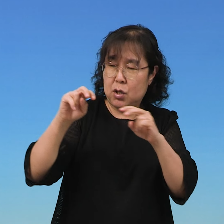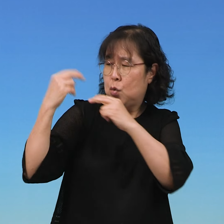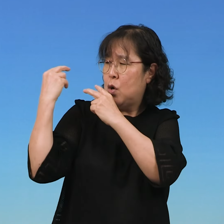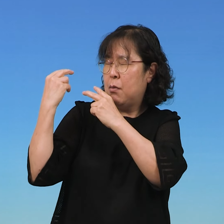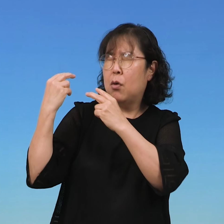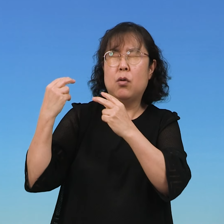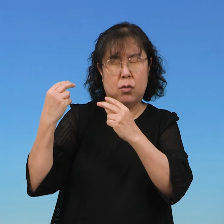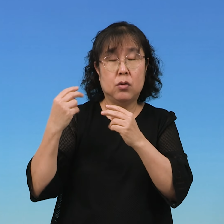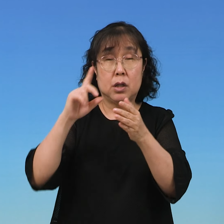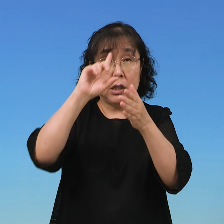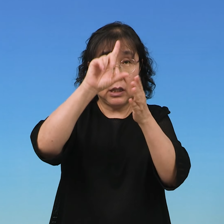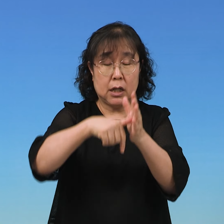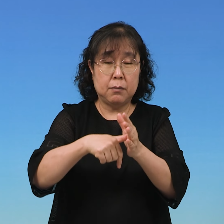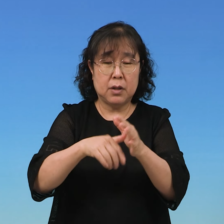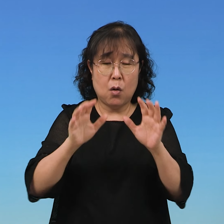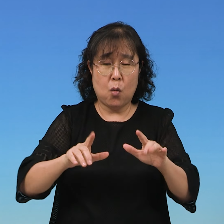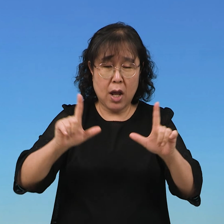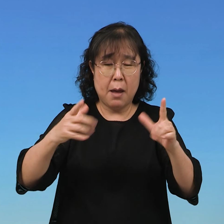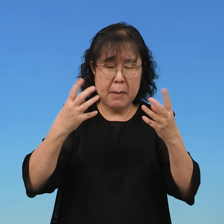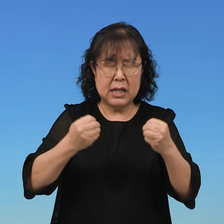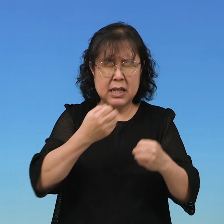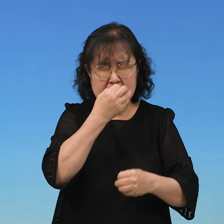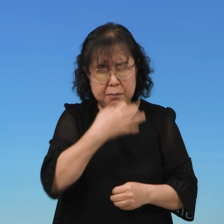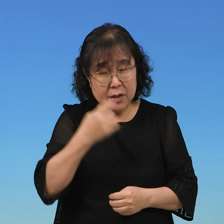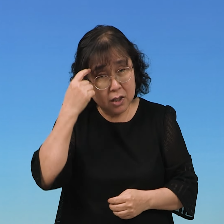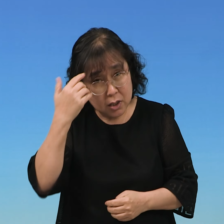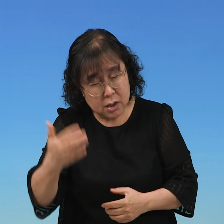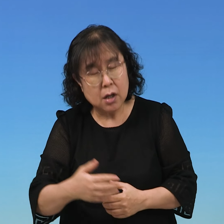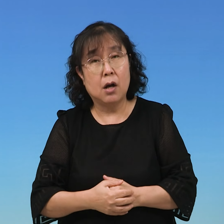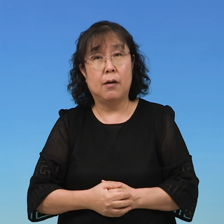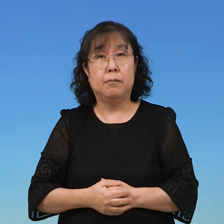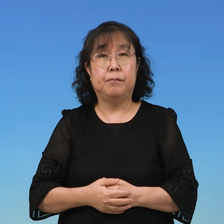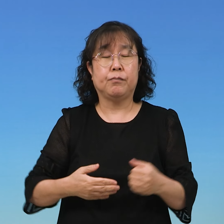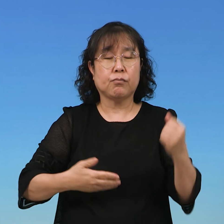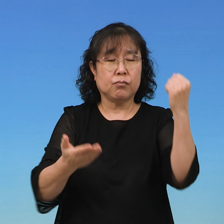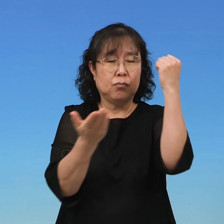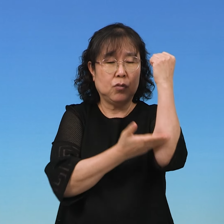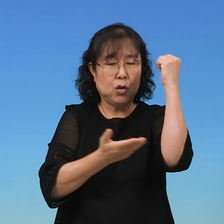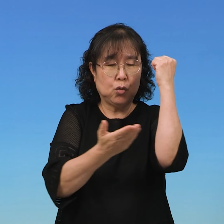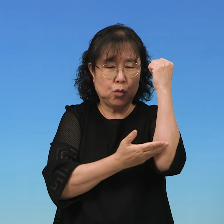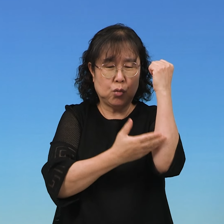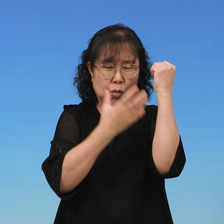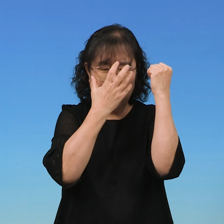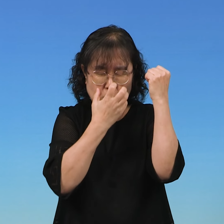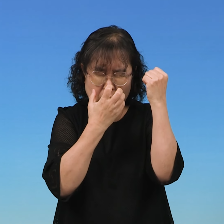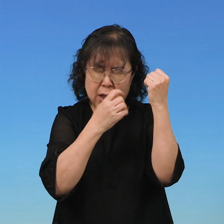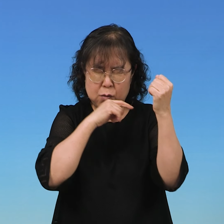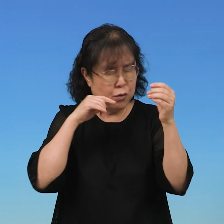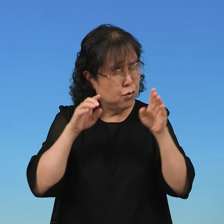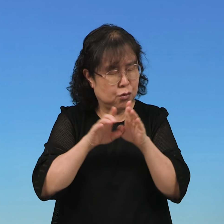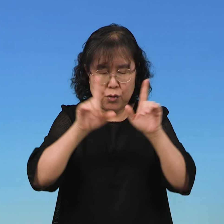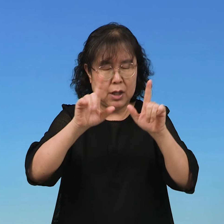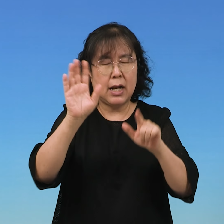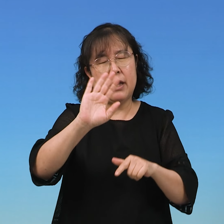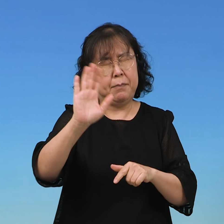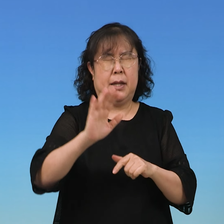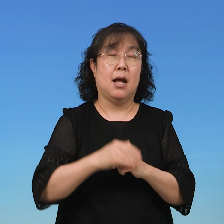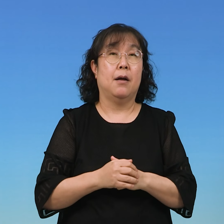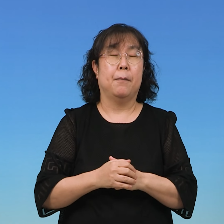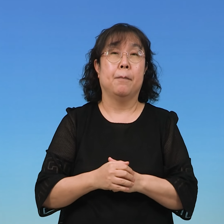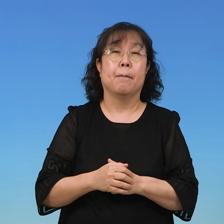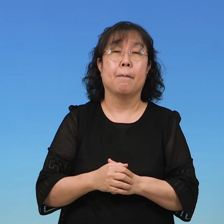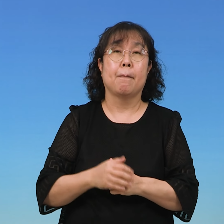올 한 해도 많이 힘드셨잖아요. 추수, 우울한 주일이 될 수가 있습니다.